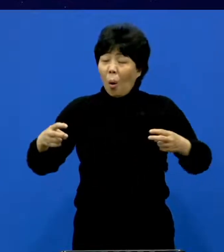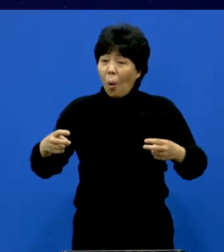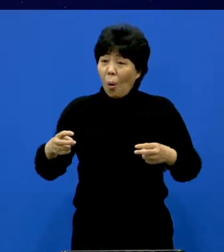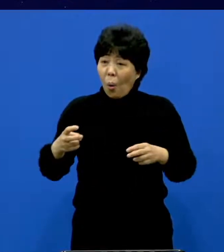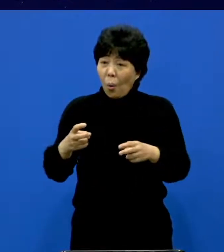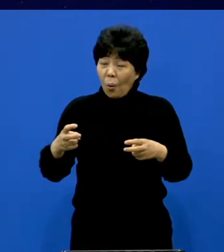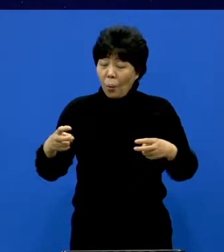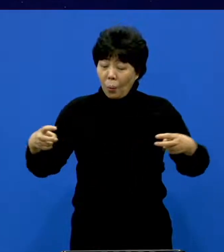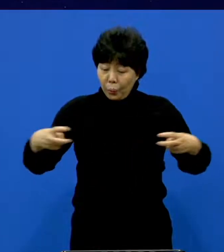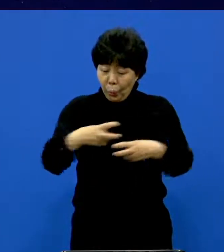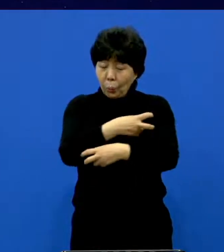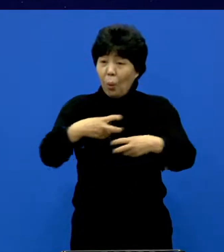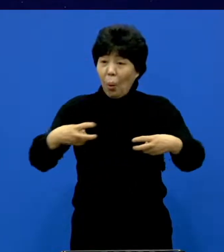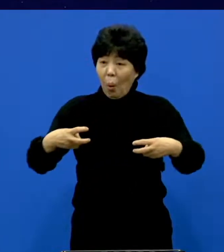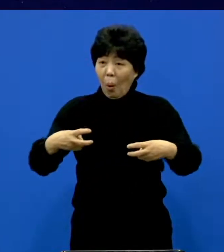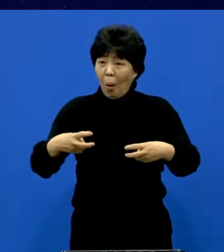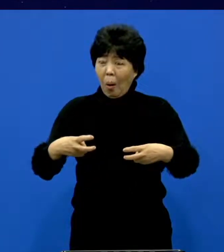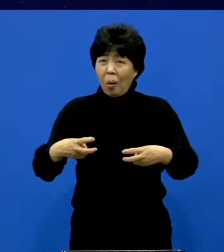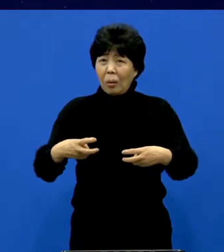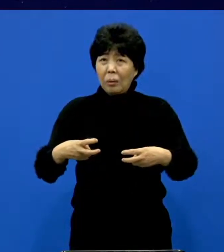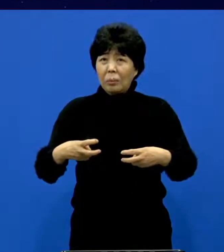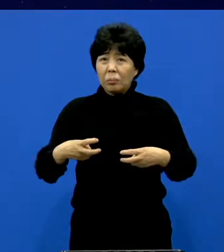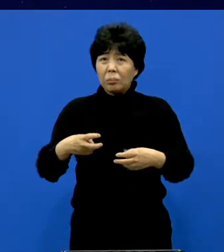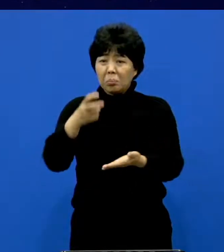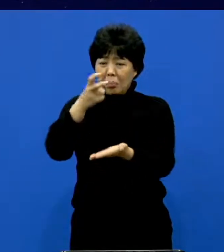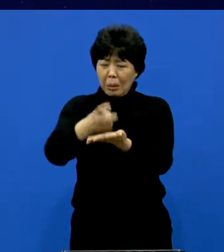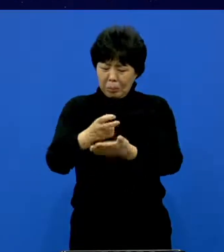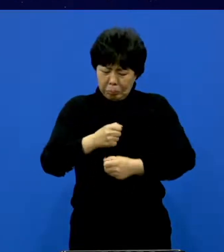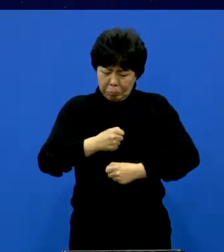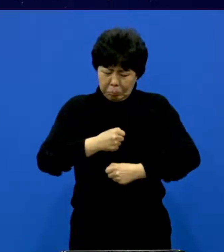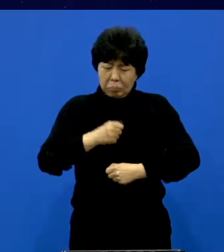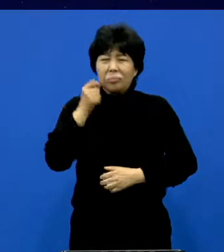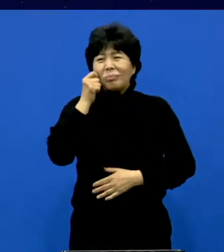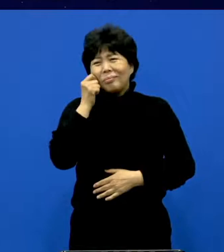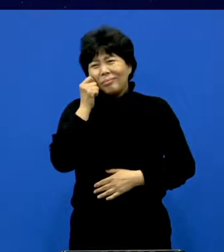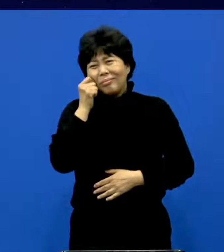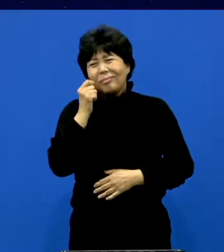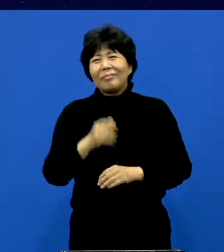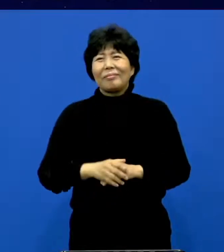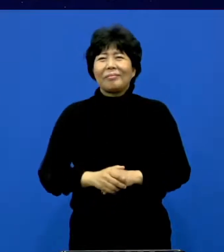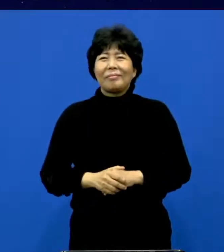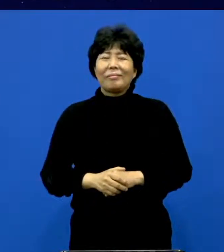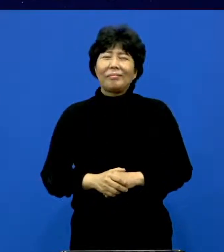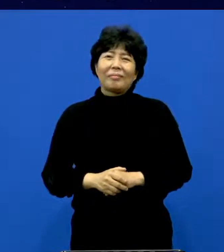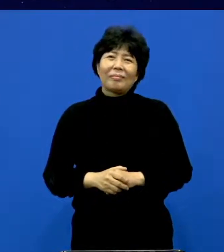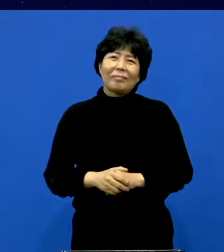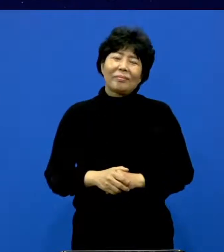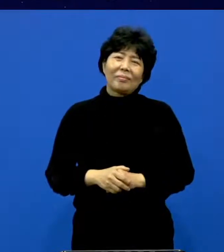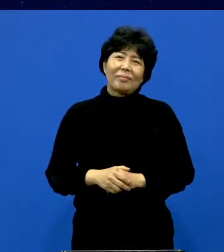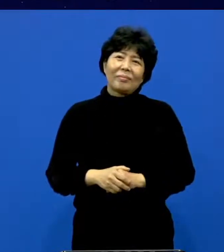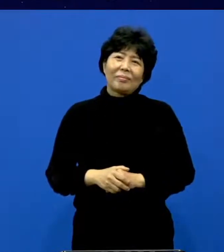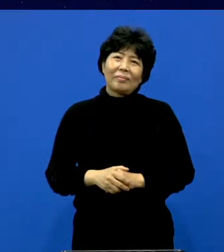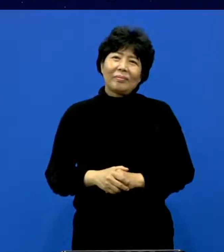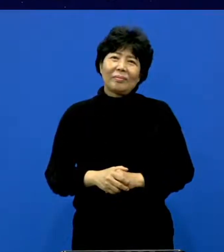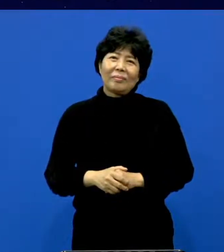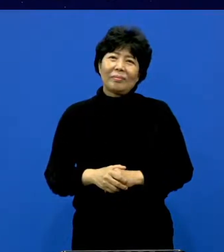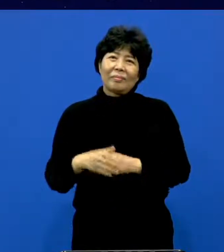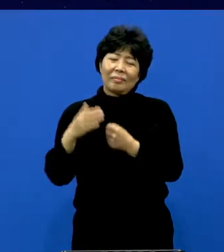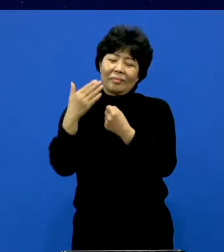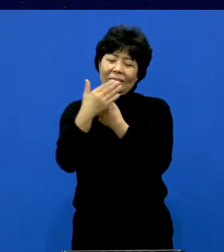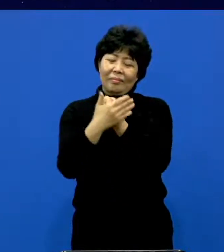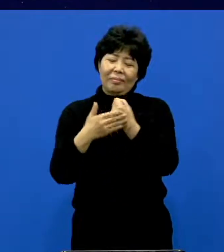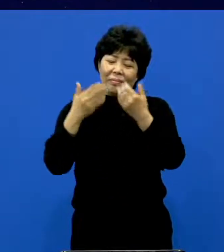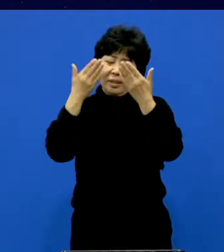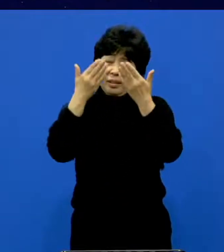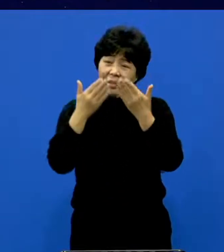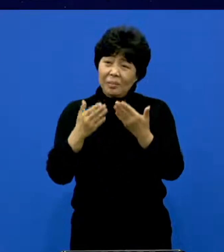진실을 강조하지만 내 안에 거짓이 있는 거거든요. 그게 솔직해져야 되잖아요. 그래서 은혜를 받으면